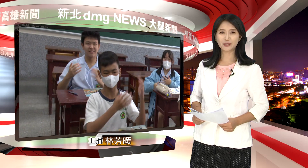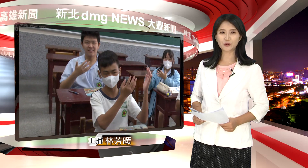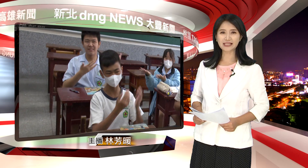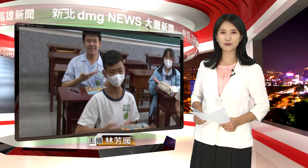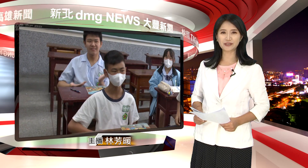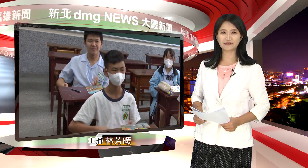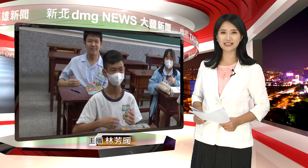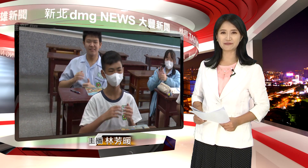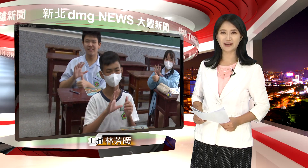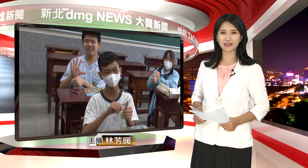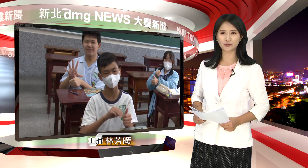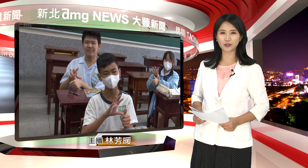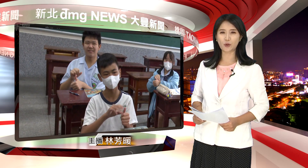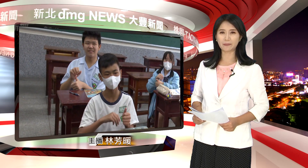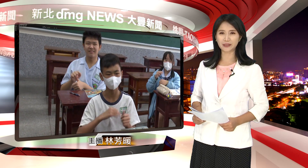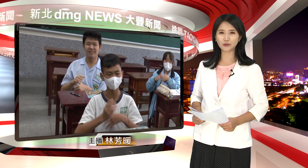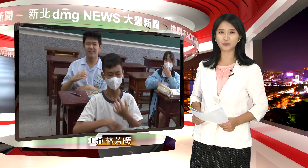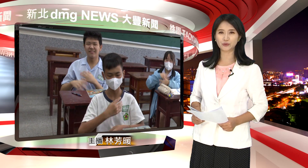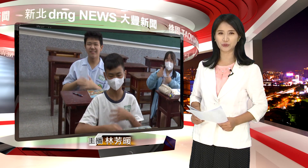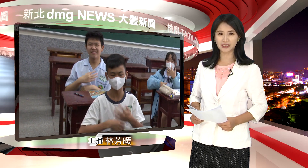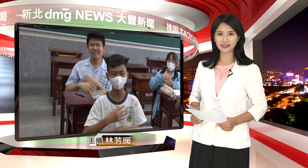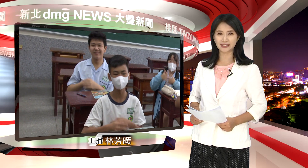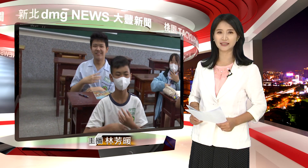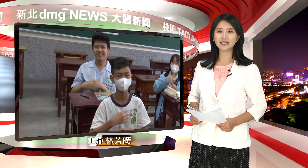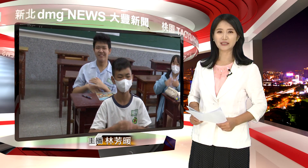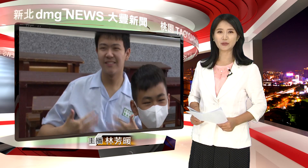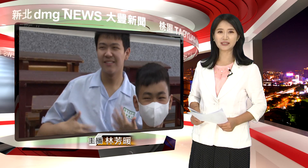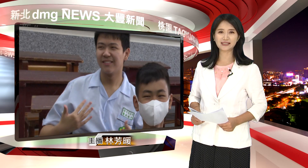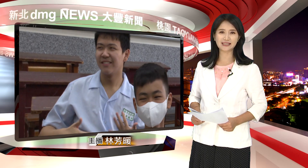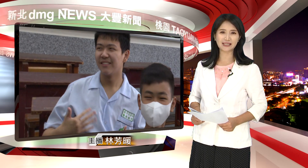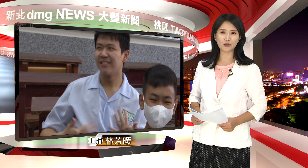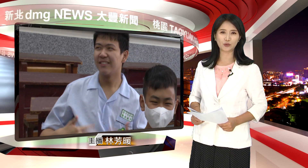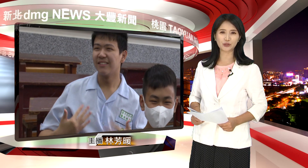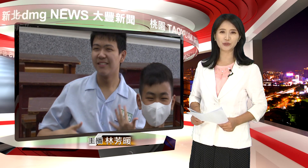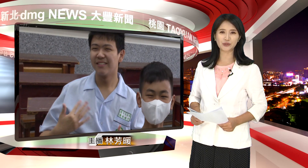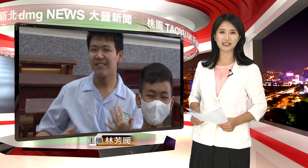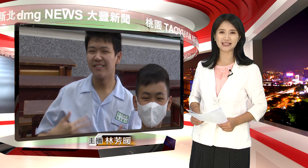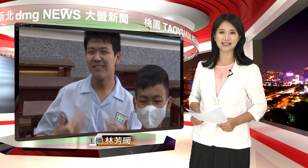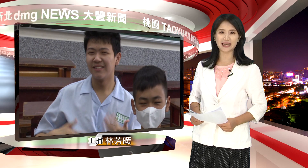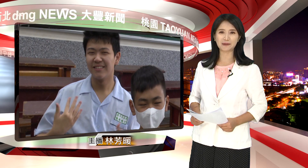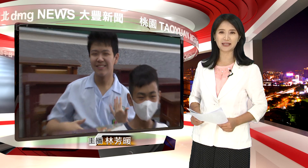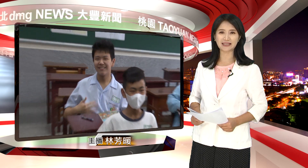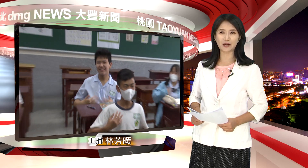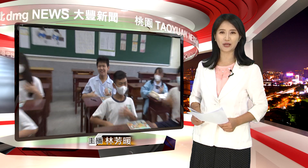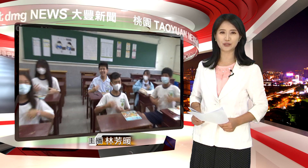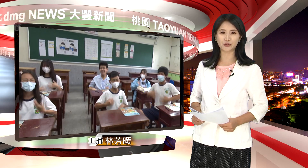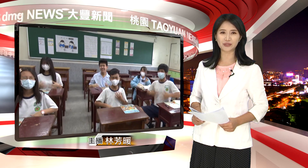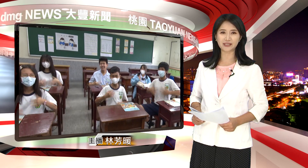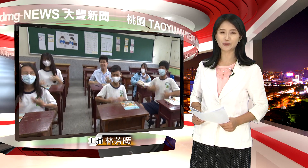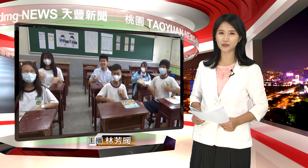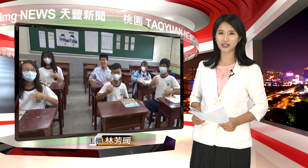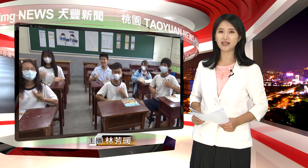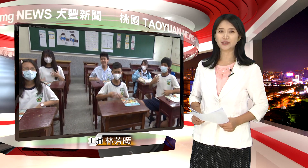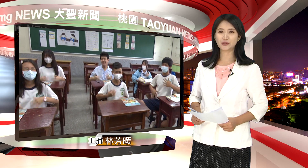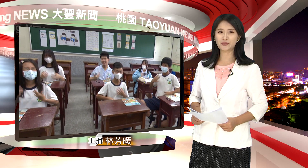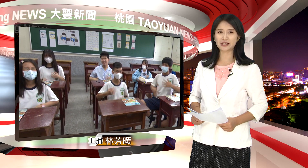配合国家语言发展法推广本土语课程，桃园市自强国中去年起开办台湾手语教学，透过每